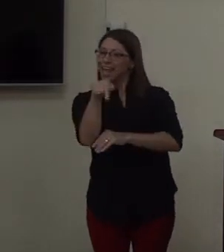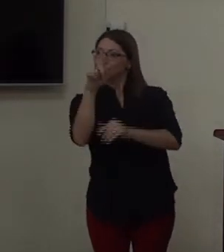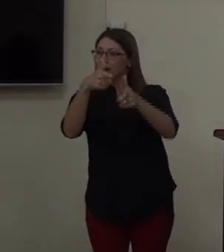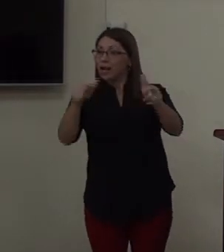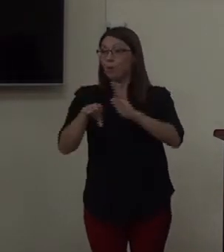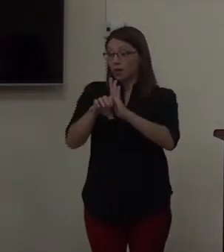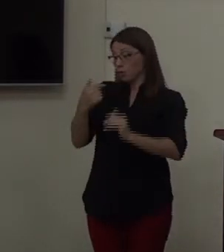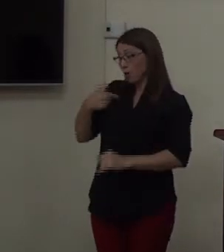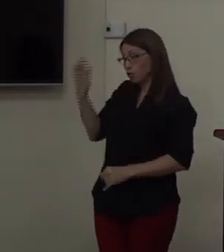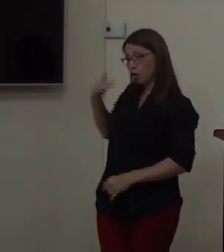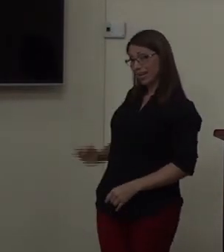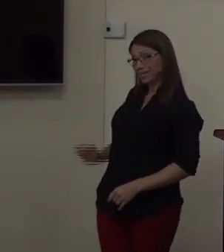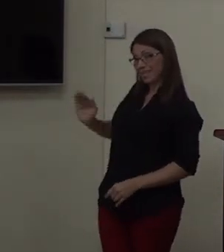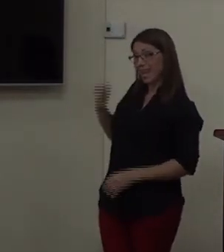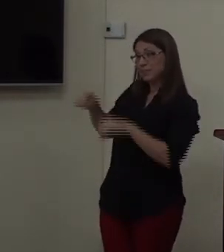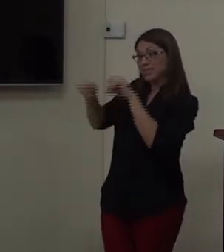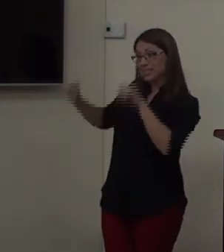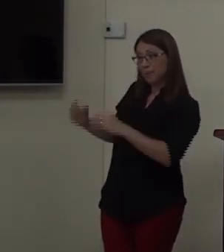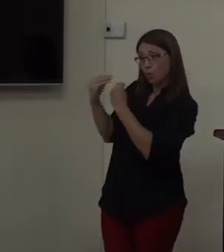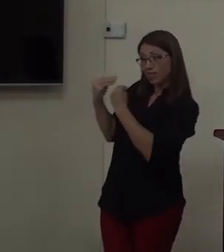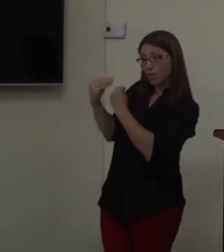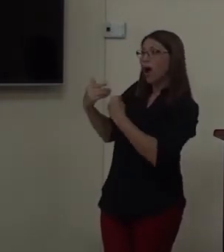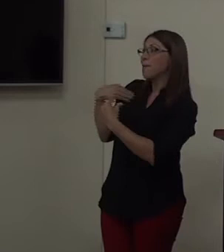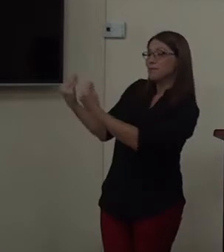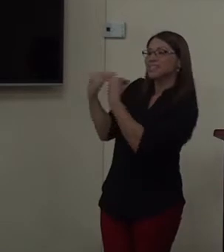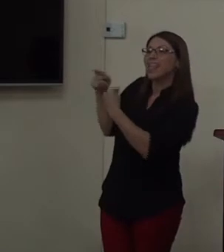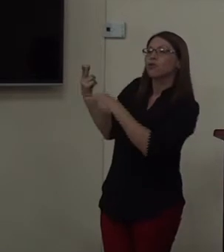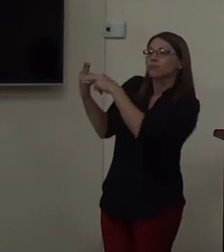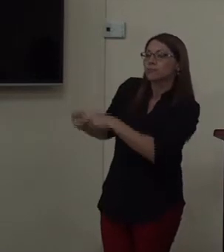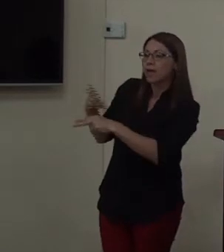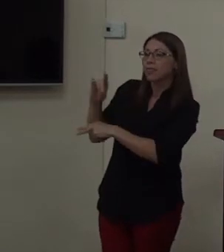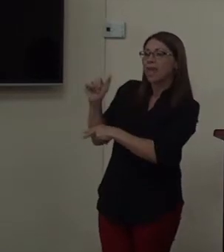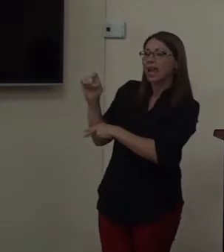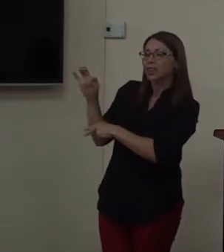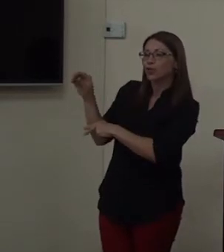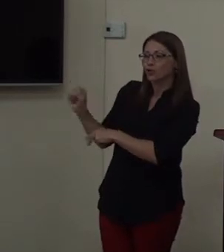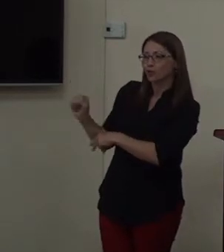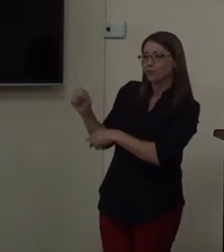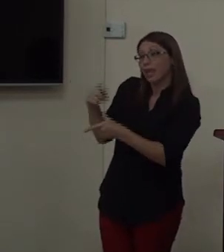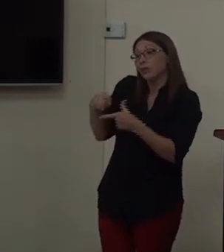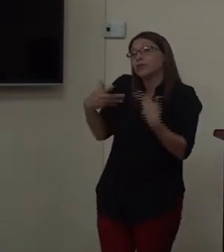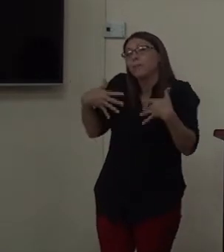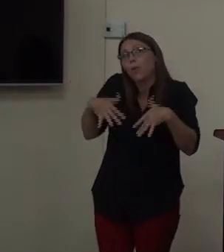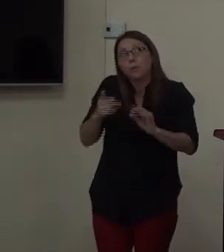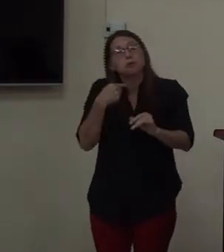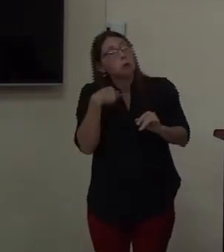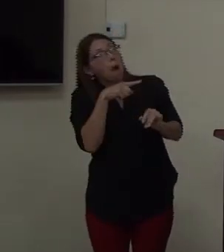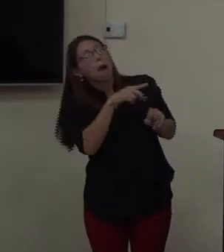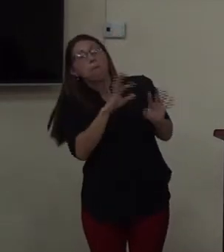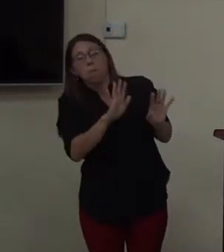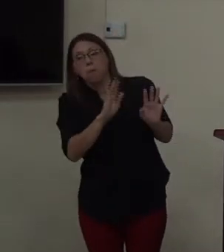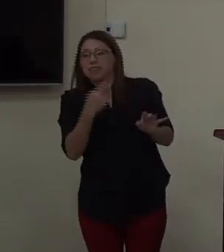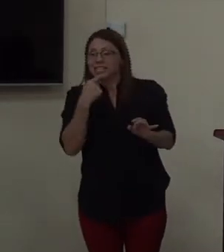sistema educativo, a mí me enseñaron que eran dialectos, por ejemplo. Entonces eso, y al menos le doy un poco de crédito en ese sentido, de